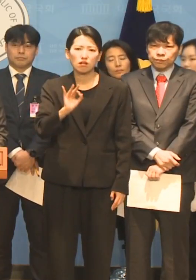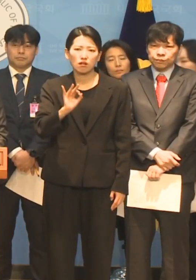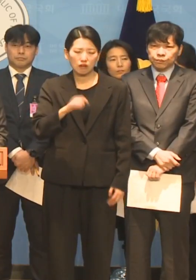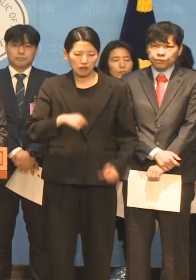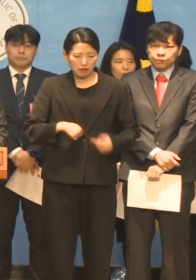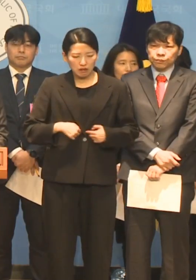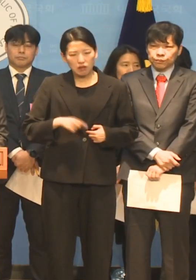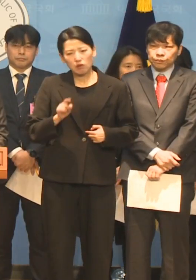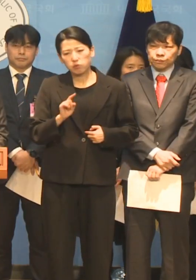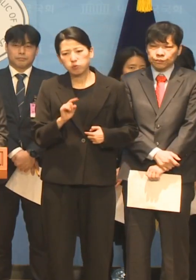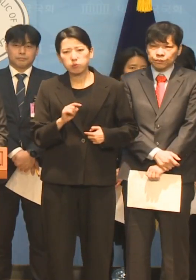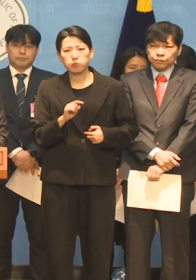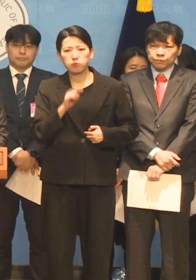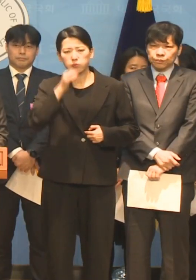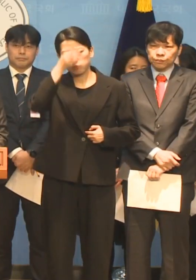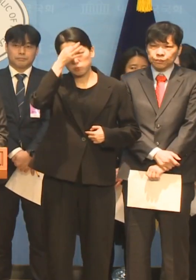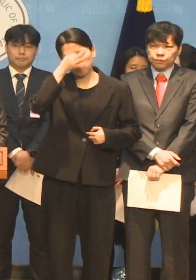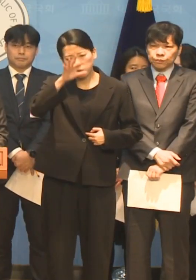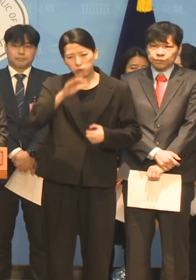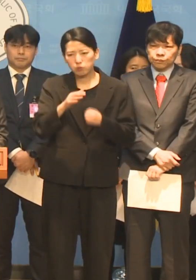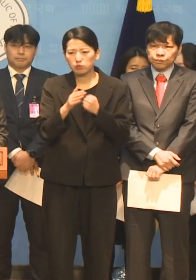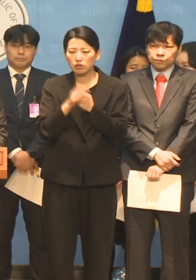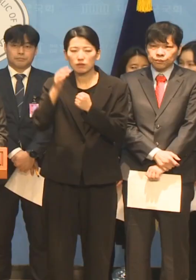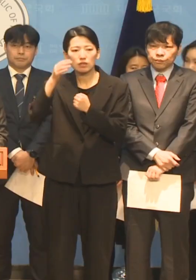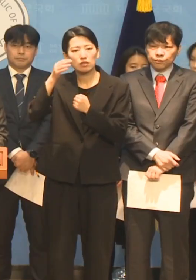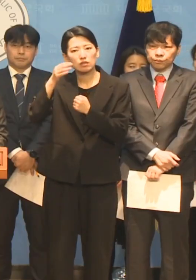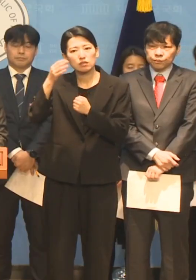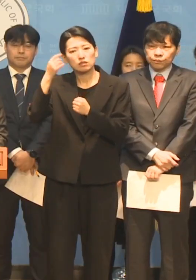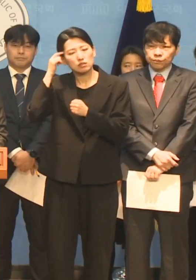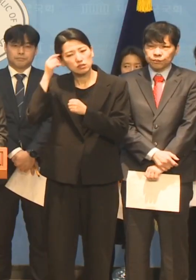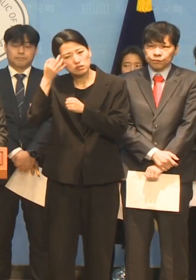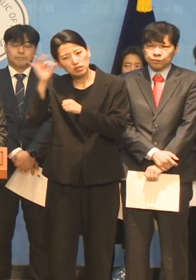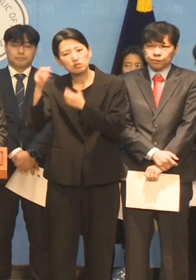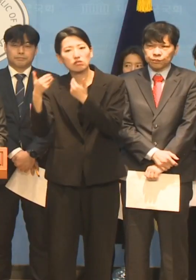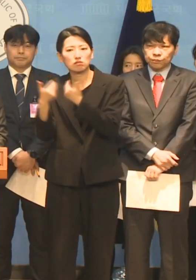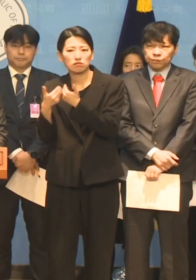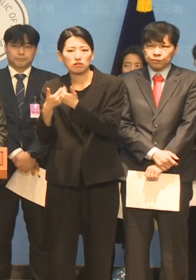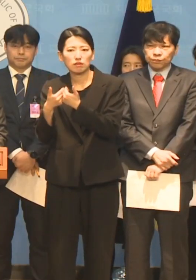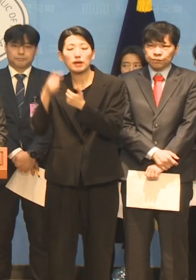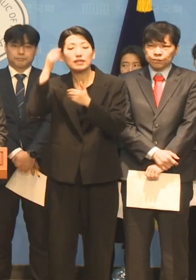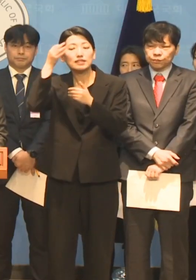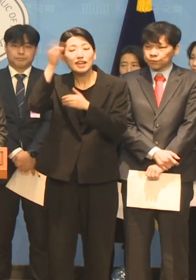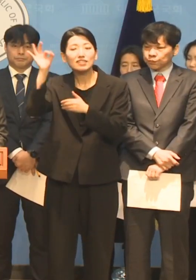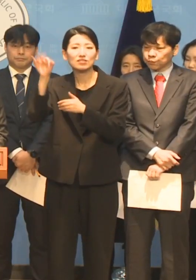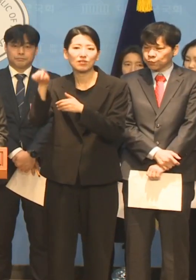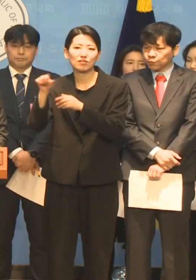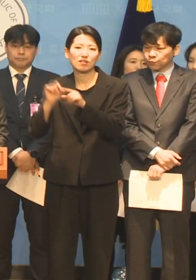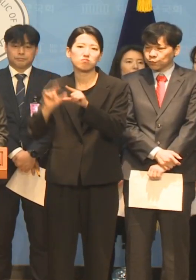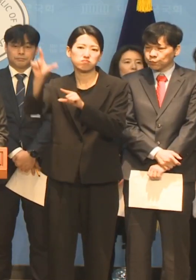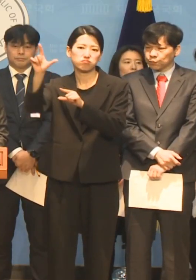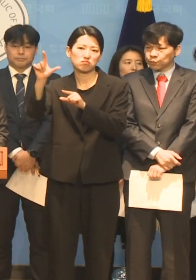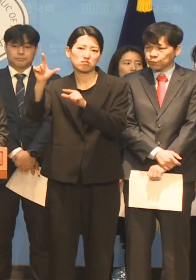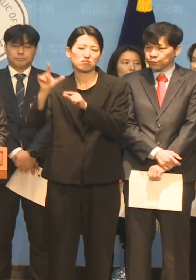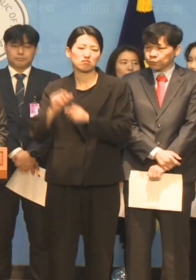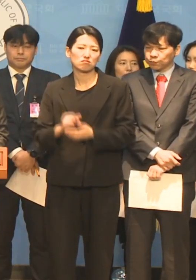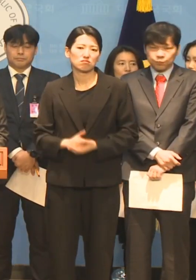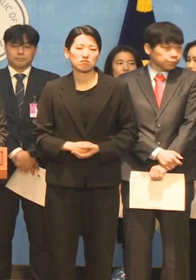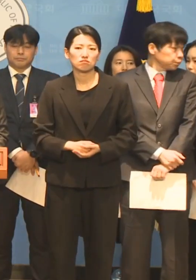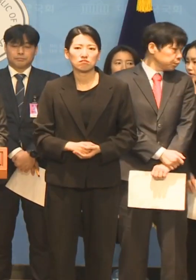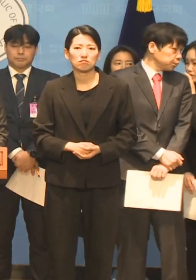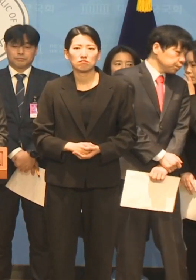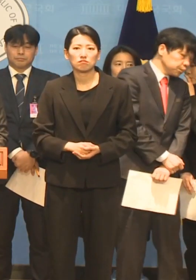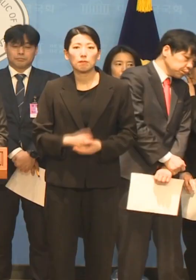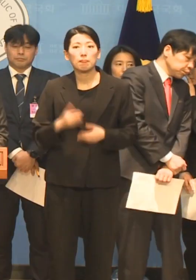찬성을 하였습니다. 반면 2.9%인 25명은 반대 의사를 표시하였습니다. 결론적으로 이번 연구를